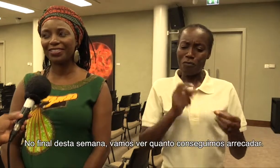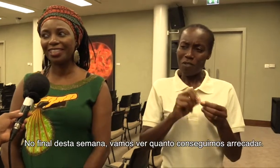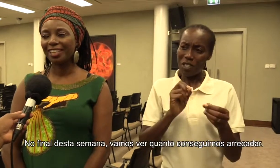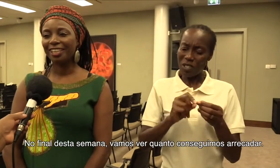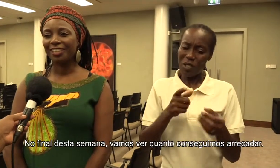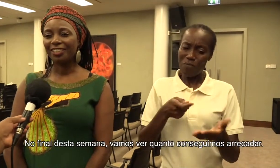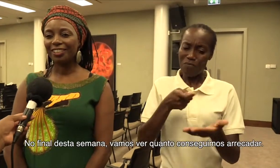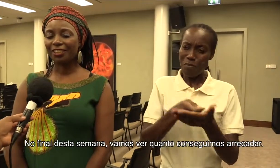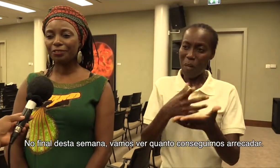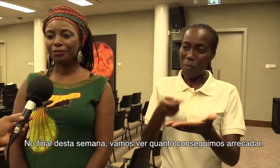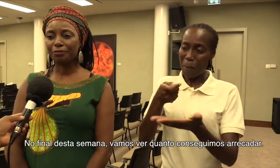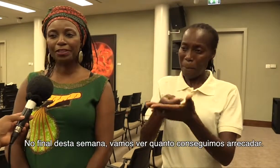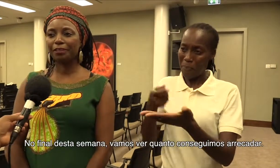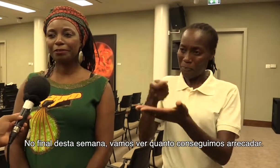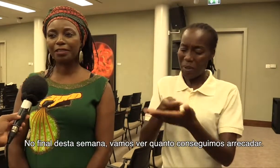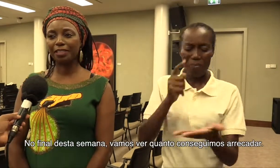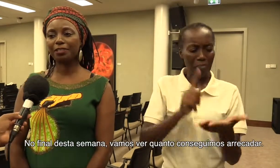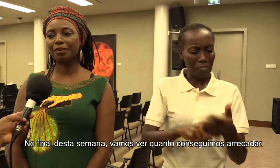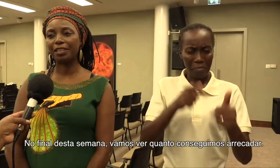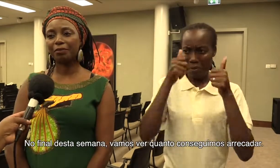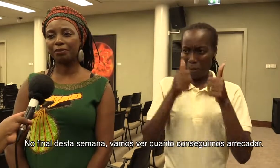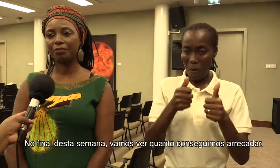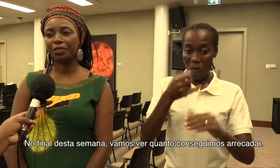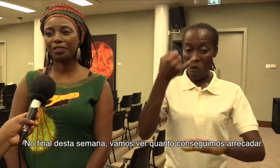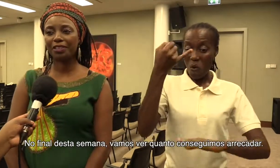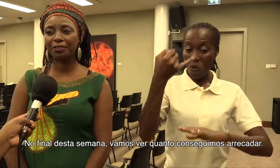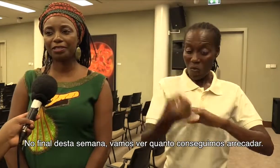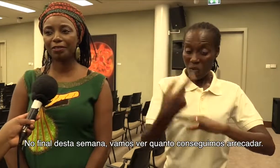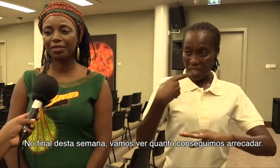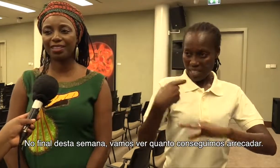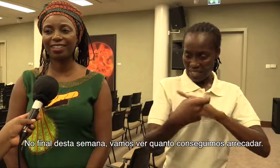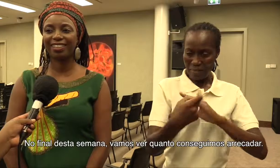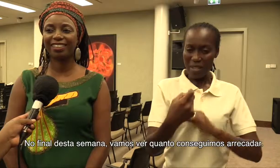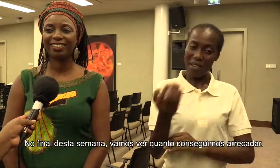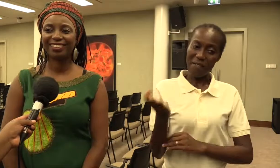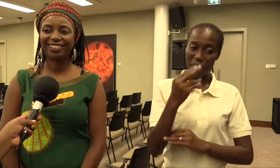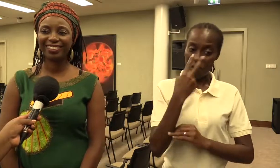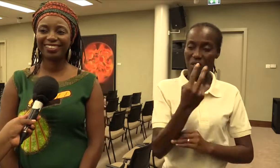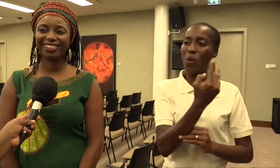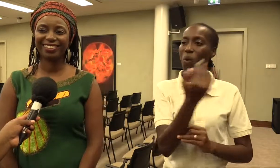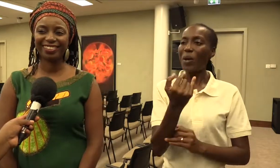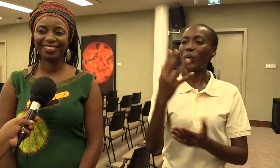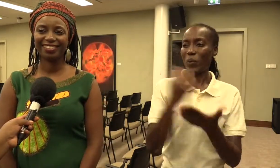nós. Então, no final desta semana, depois vamos ver quanto é que conseguimos arrecadar.